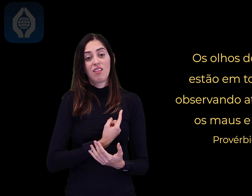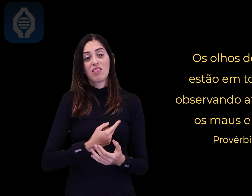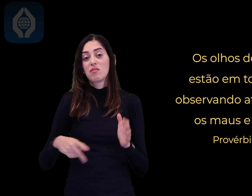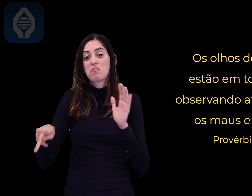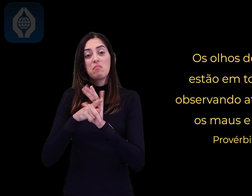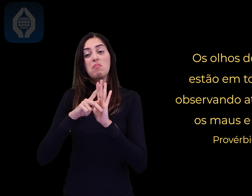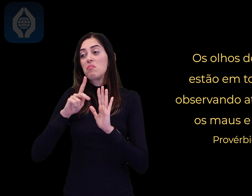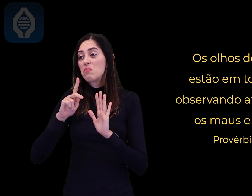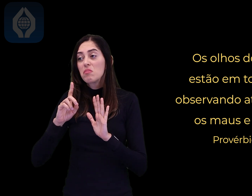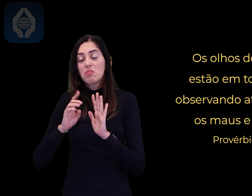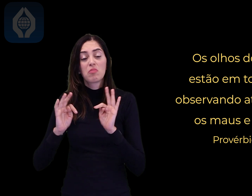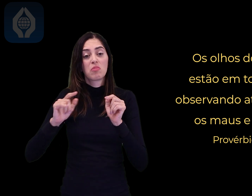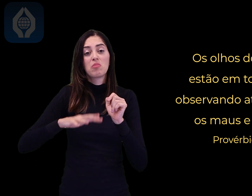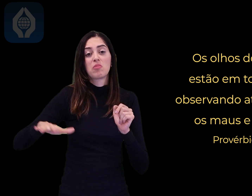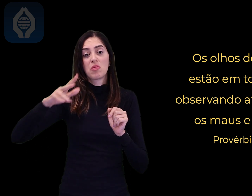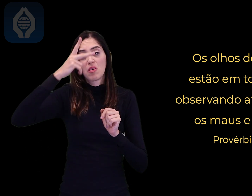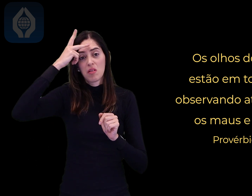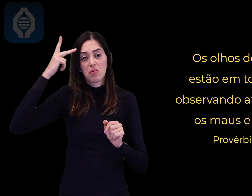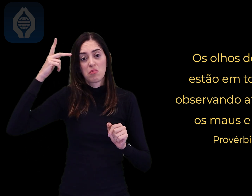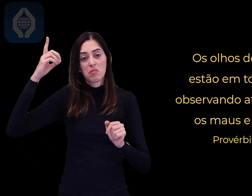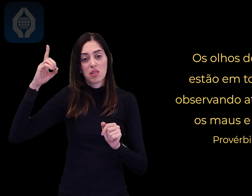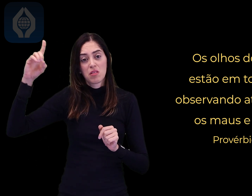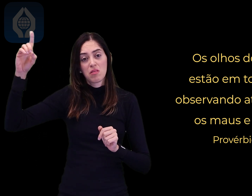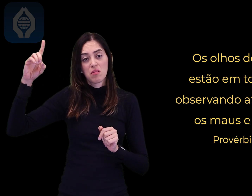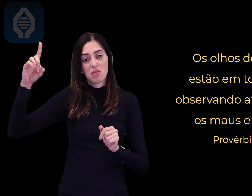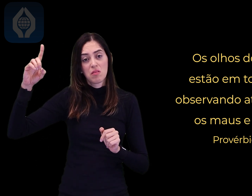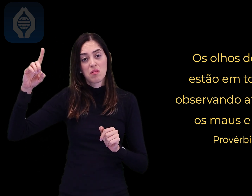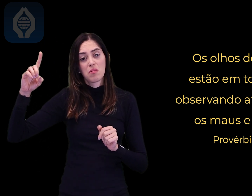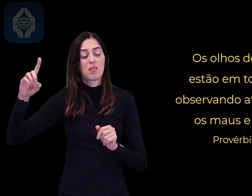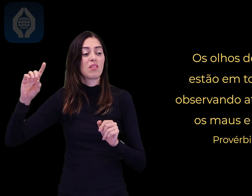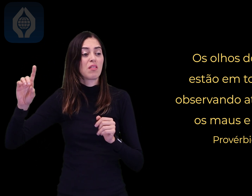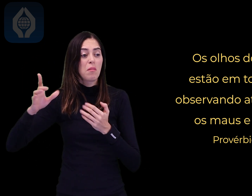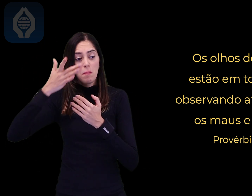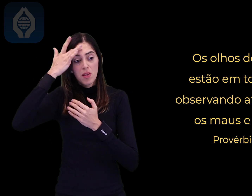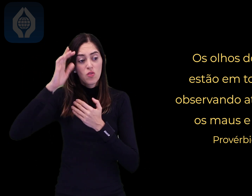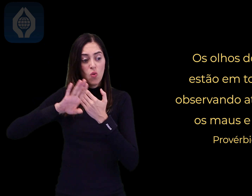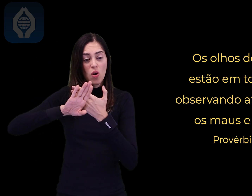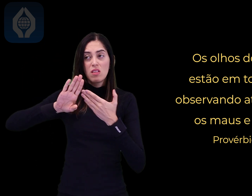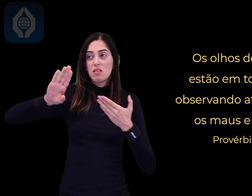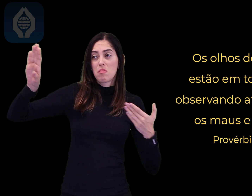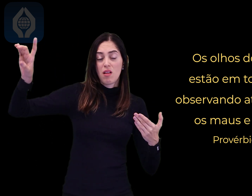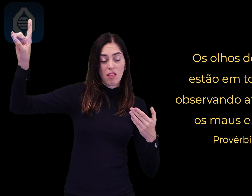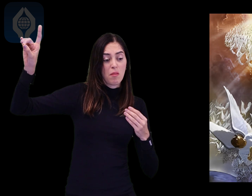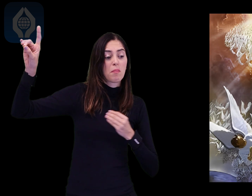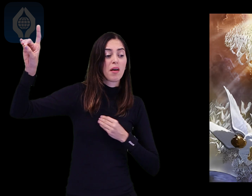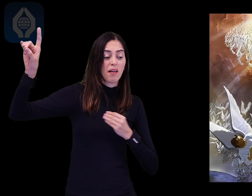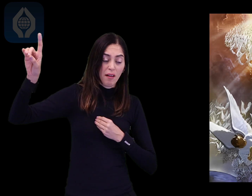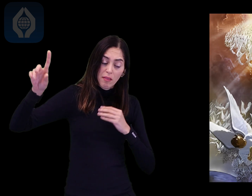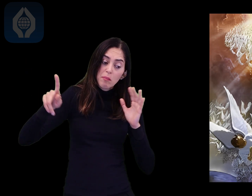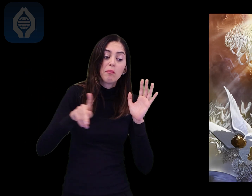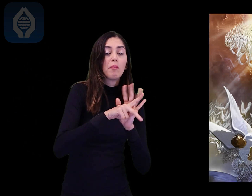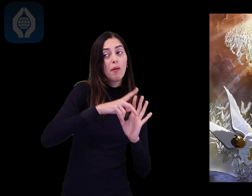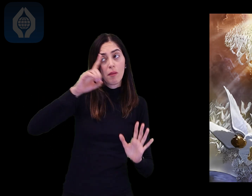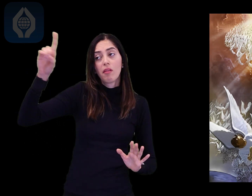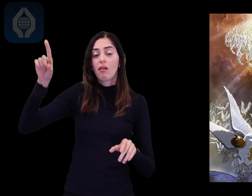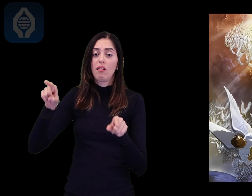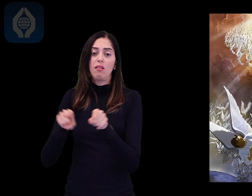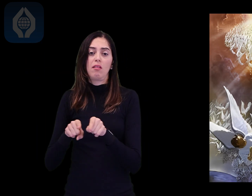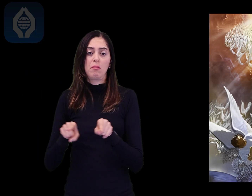e possui até aqueles que estão separados dele por causa dos seus pecados. H.